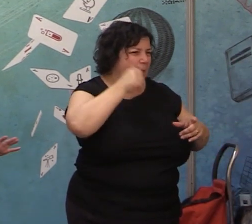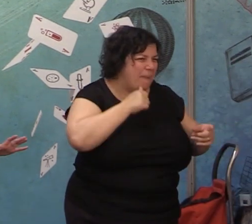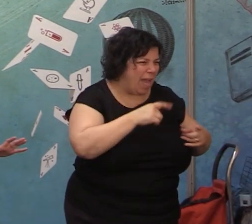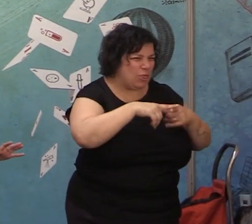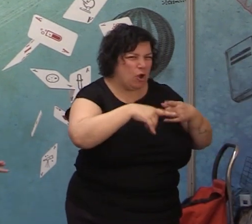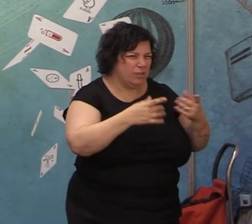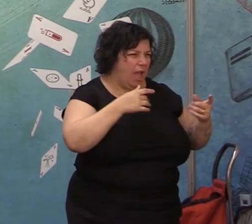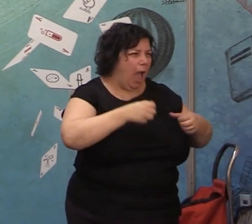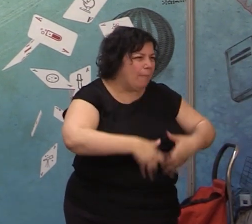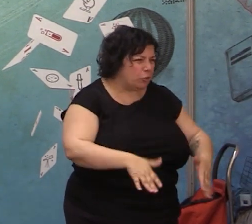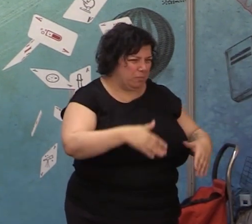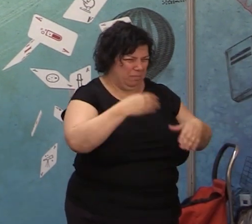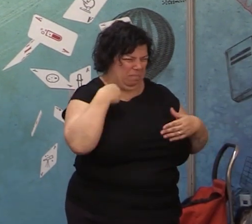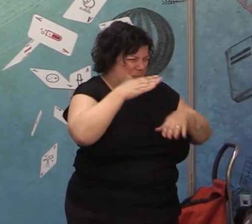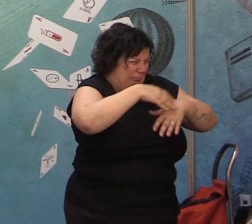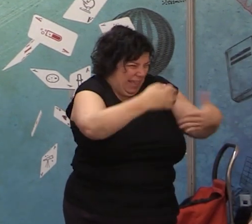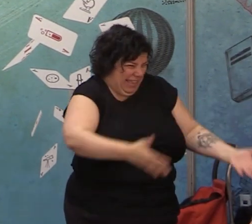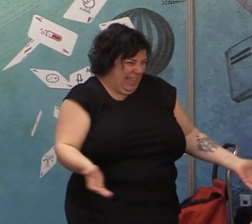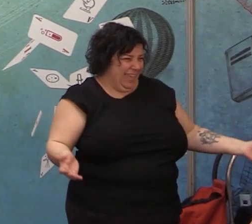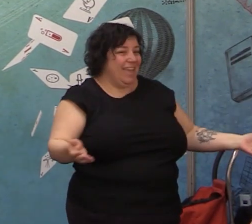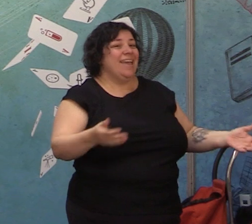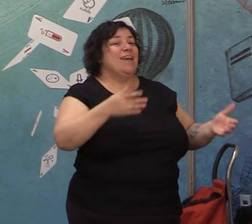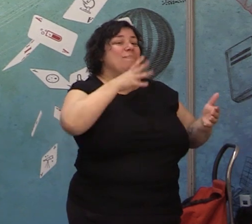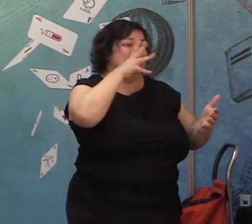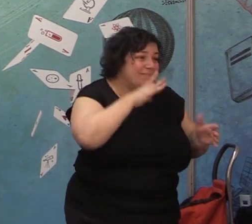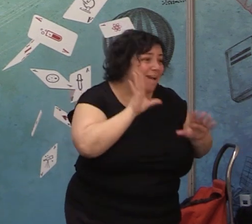cuánto aborto he tenido? Pero para que sepáis que es por esto.